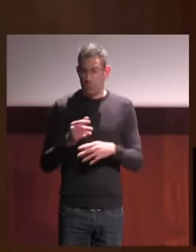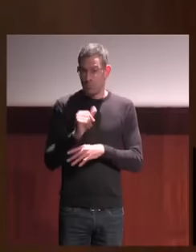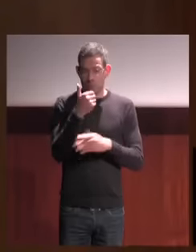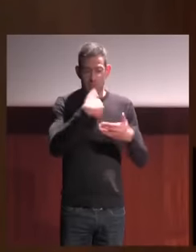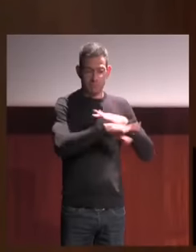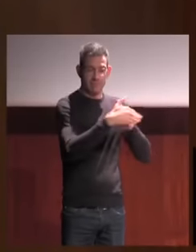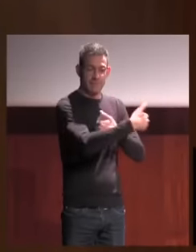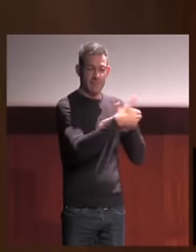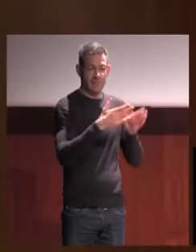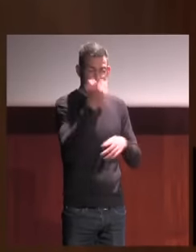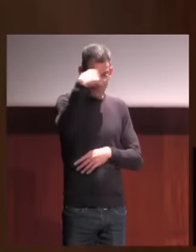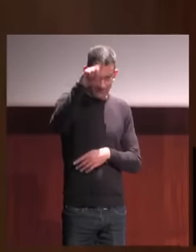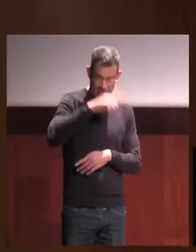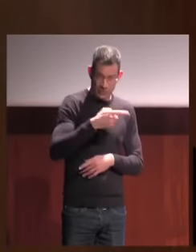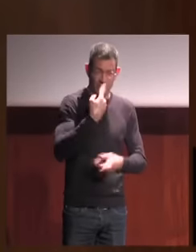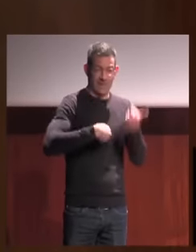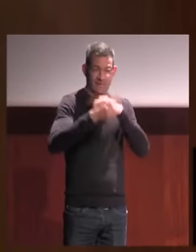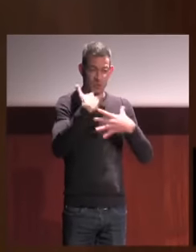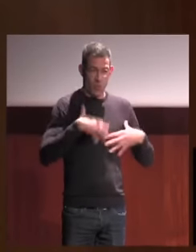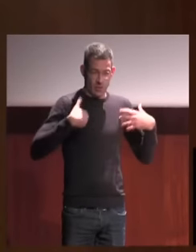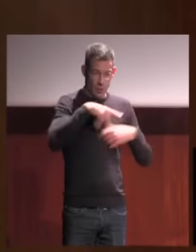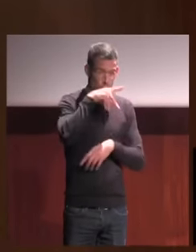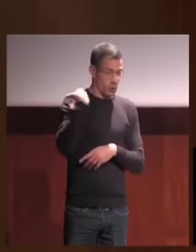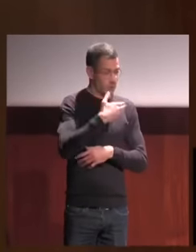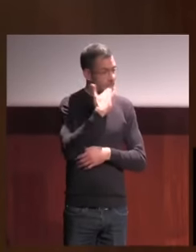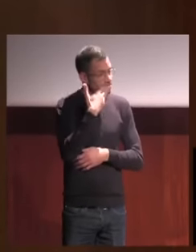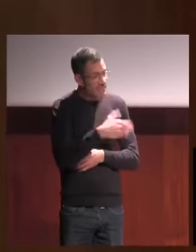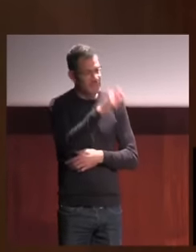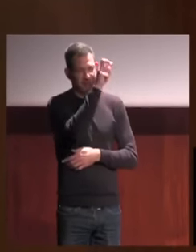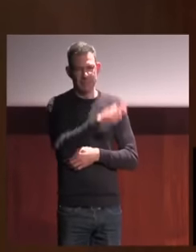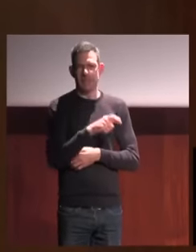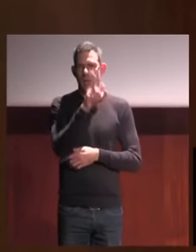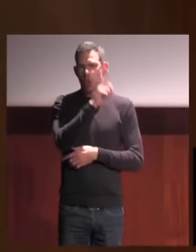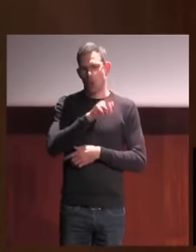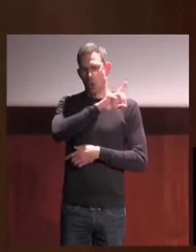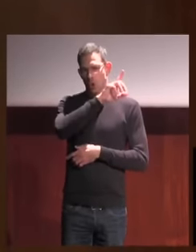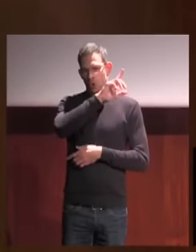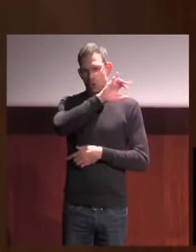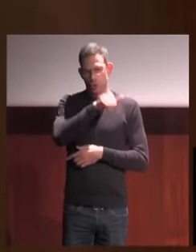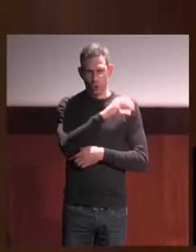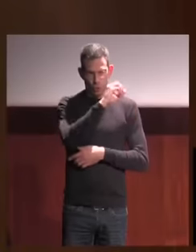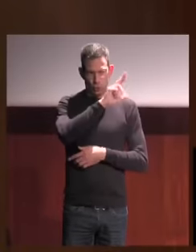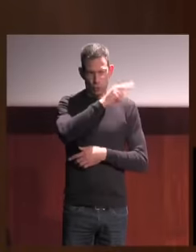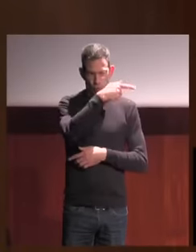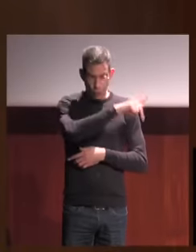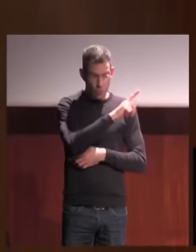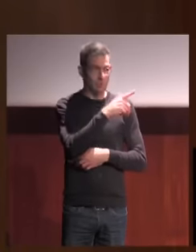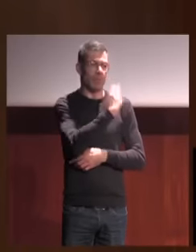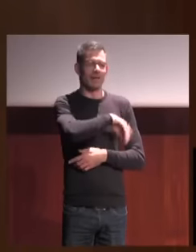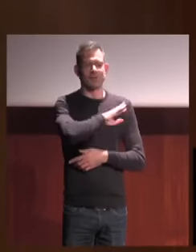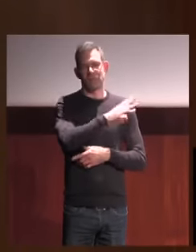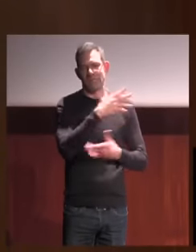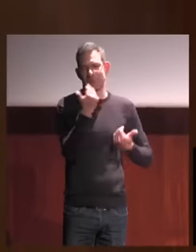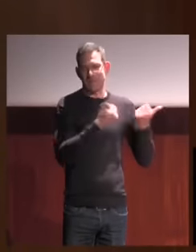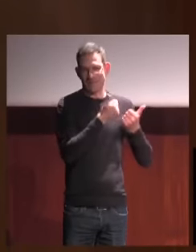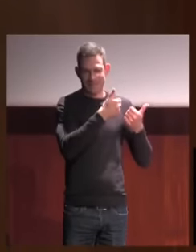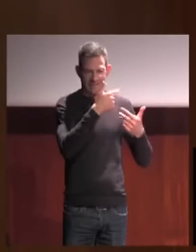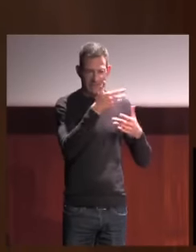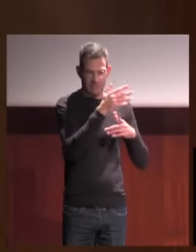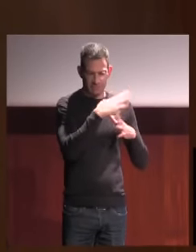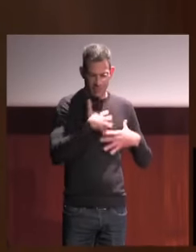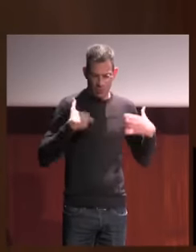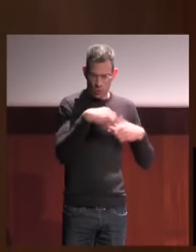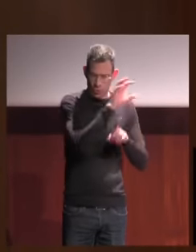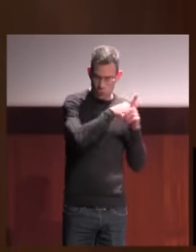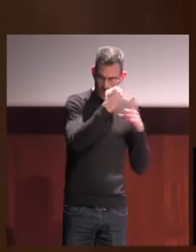département philosophie, histoire, sciences de l'homme, Laurence Jung, qui est chef du service sciences sociales, Sarah Tournery, qui est son